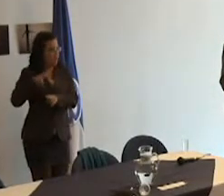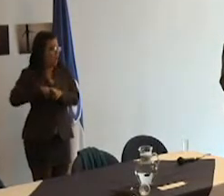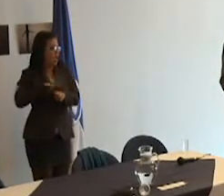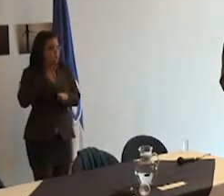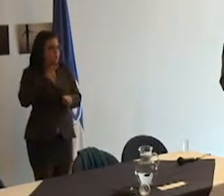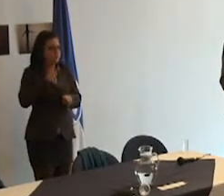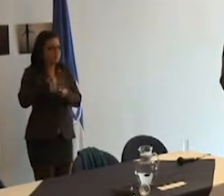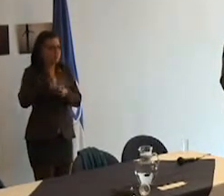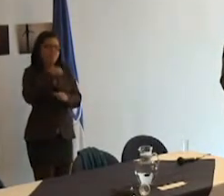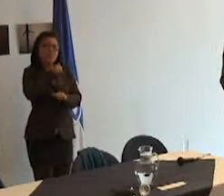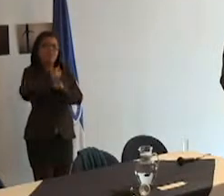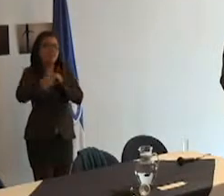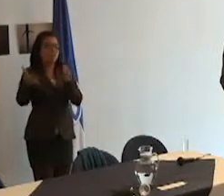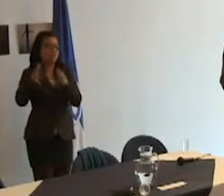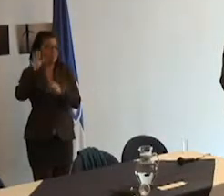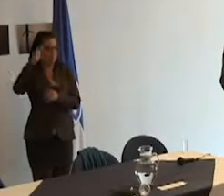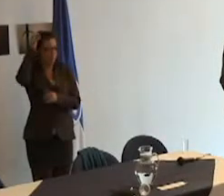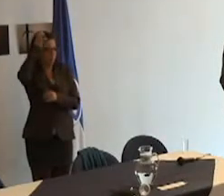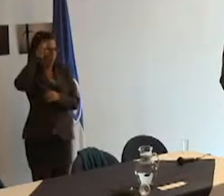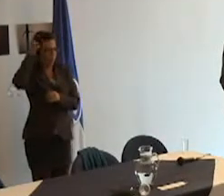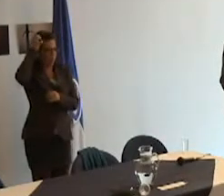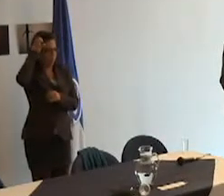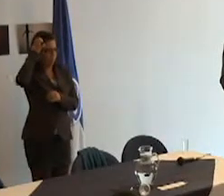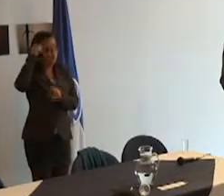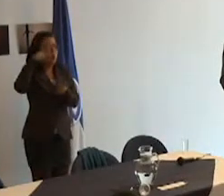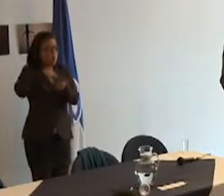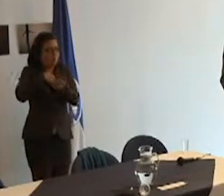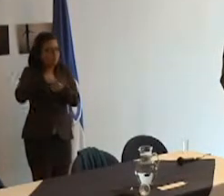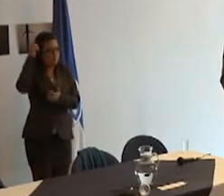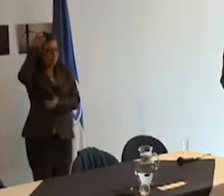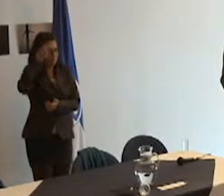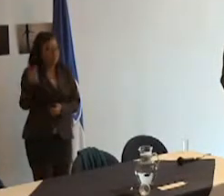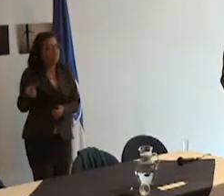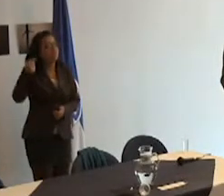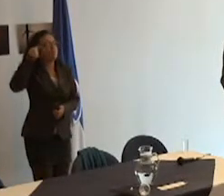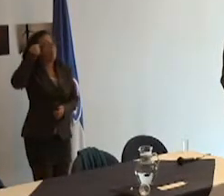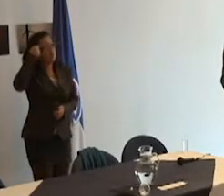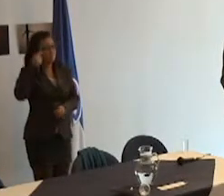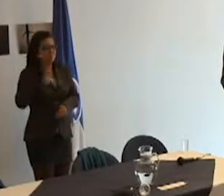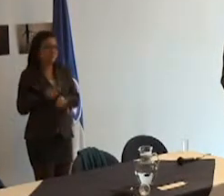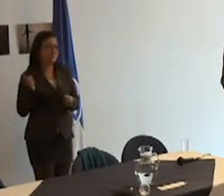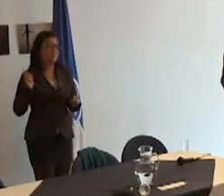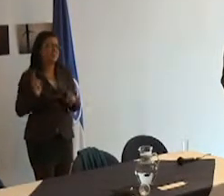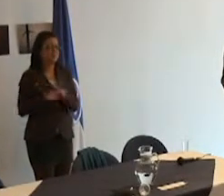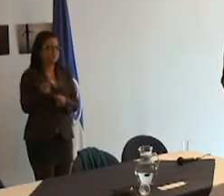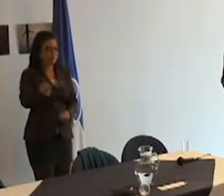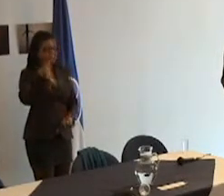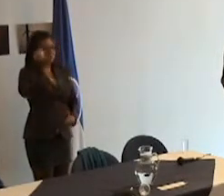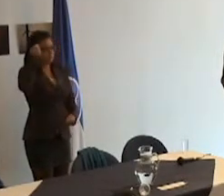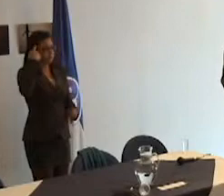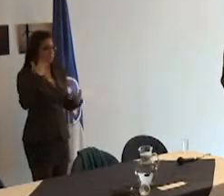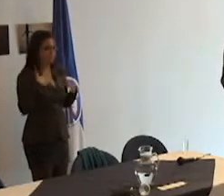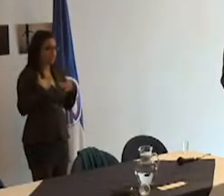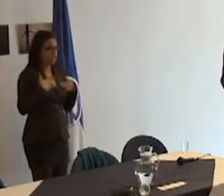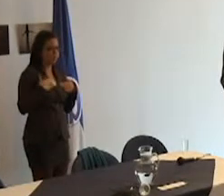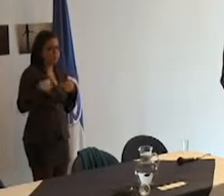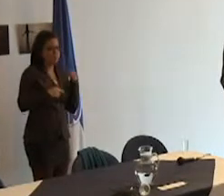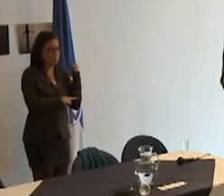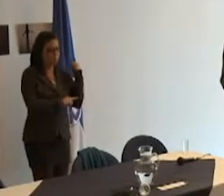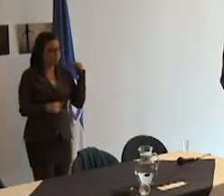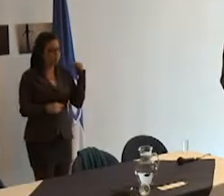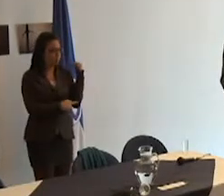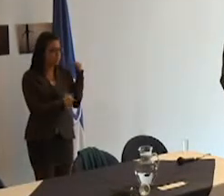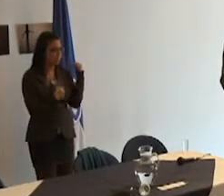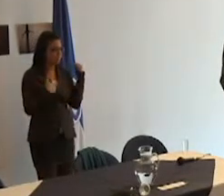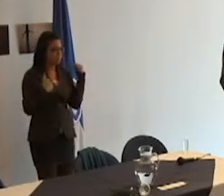en Europa. Por eso los europeos creyeron durante mucho tiempo que eran los poseedores de la